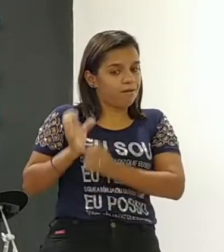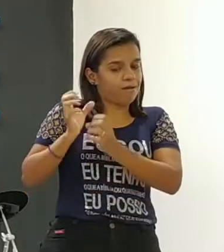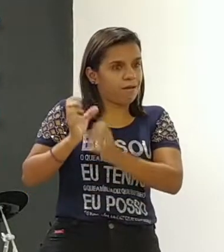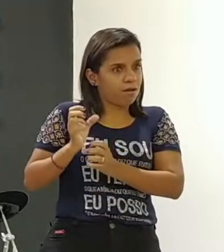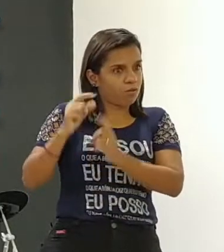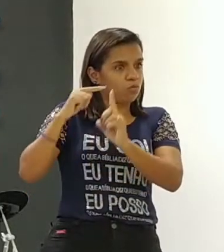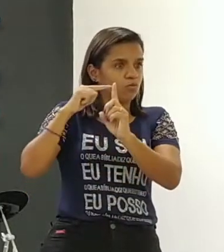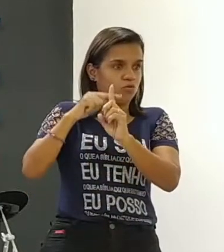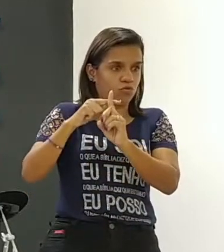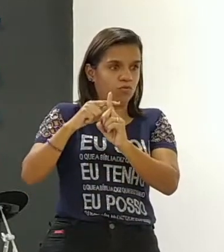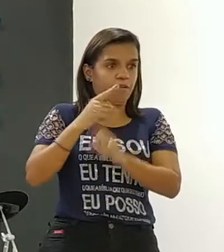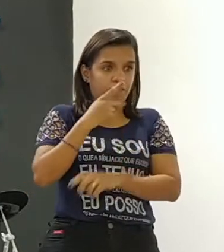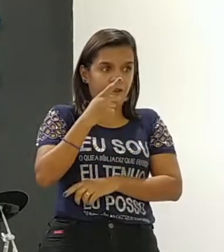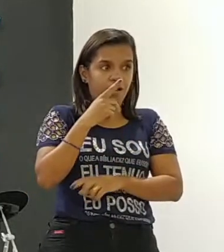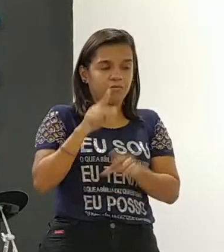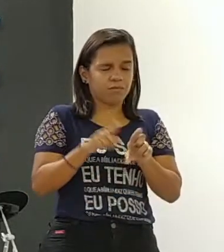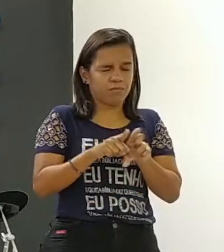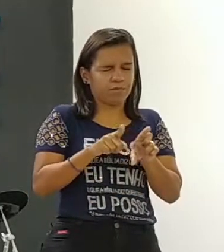isso.